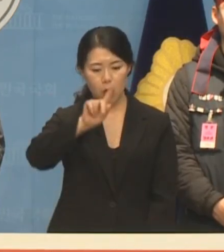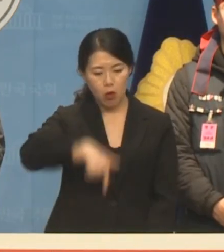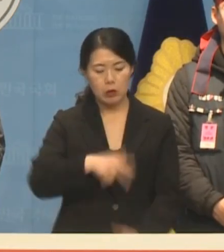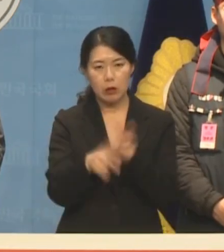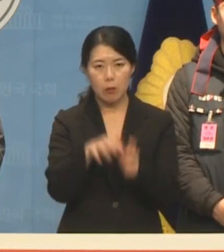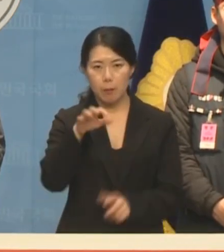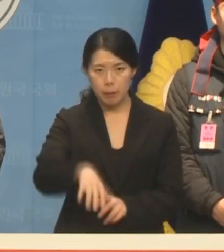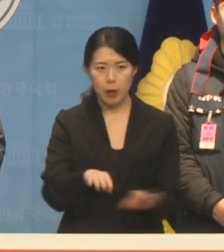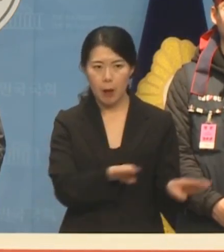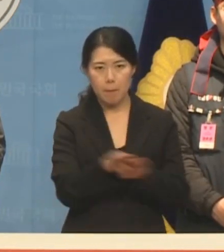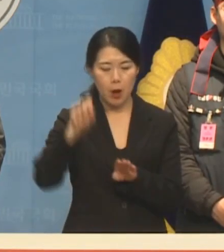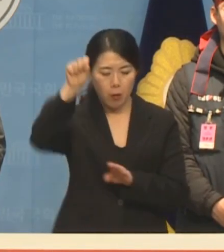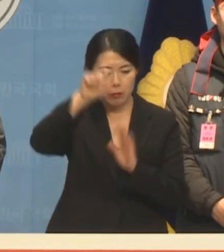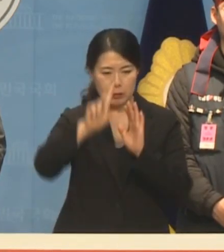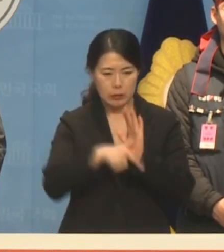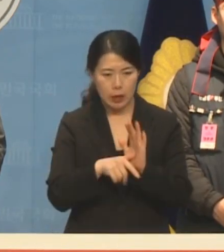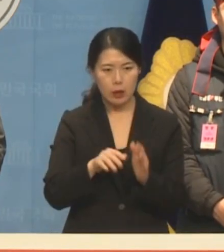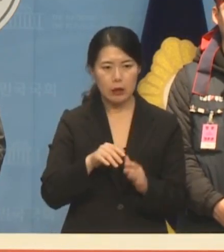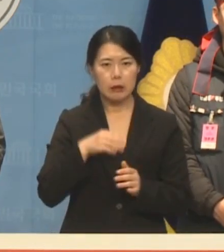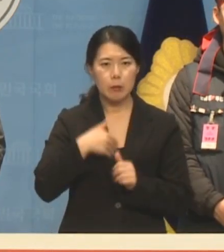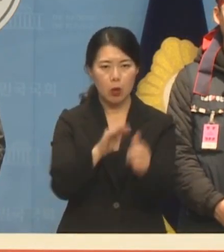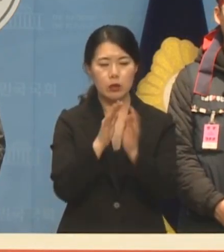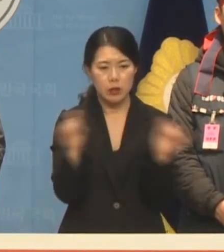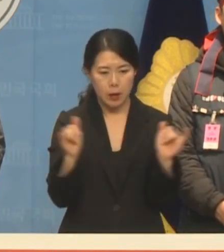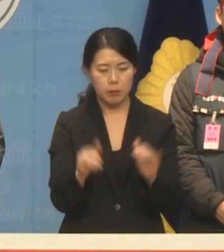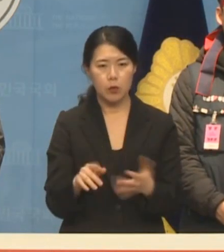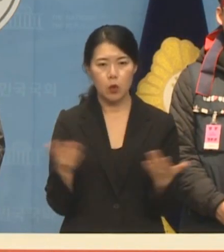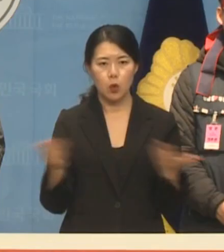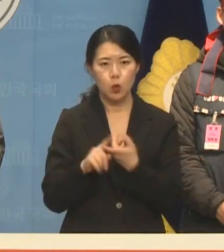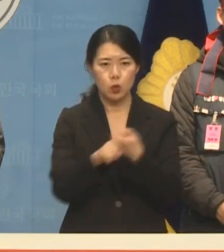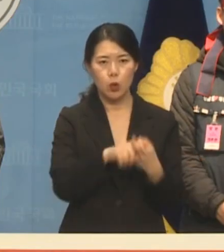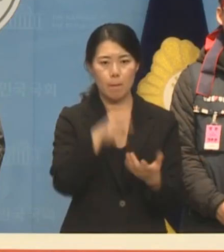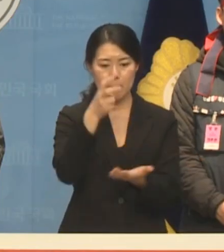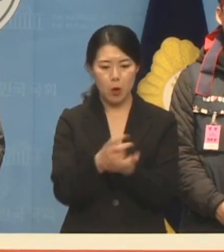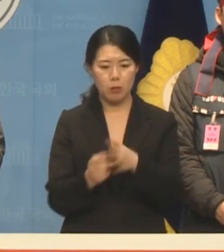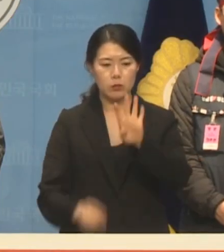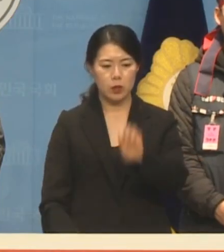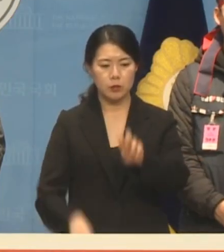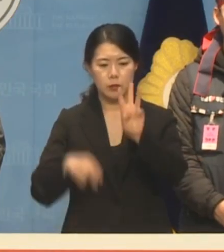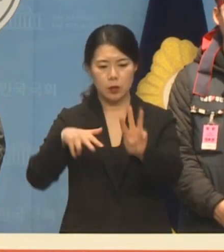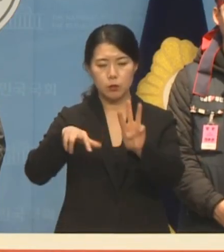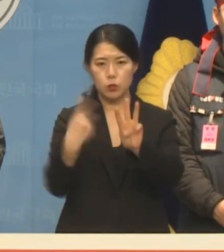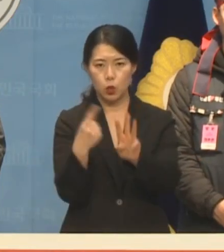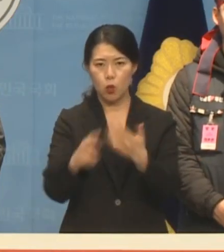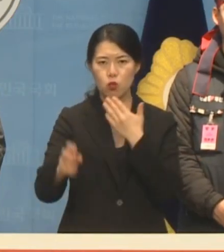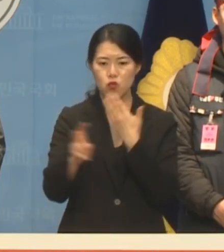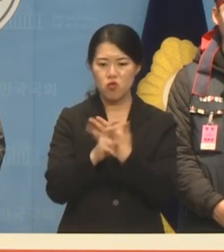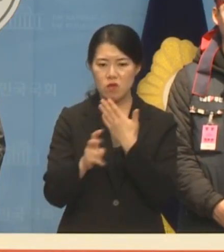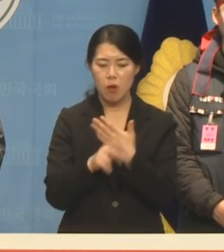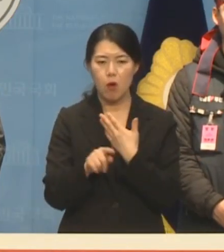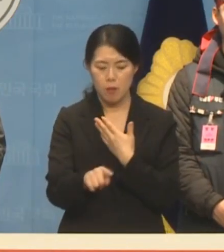파업 기간에 투입한 대체 인력이 노조법 43조를 위반한